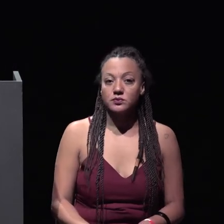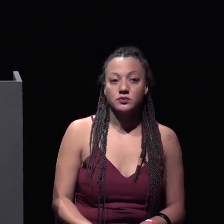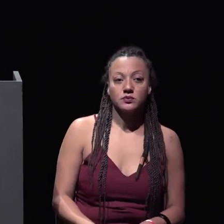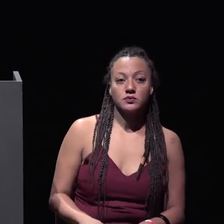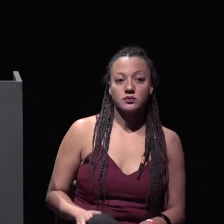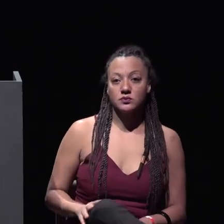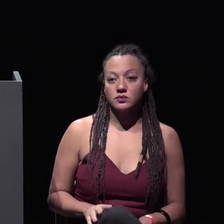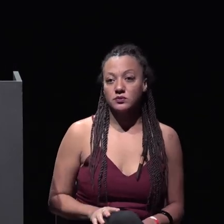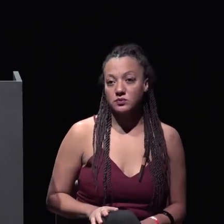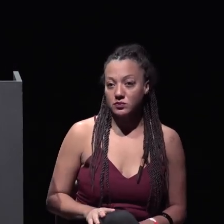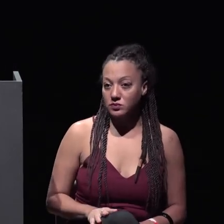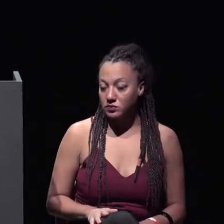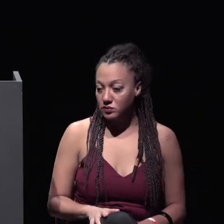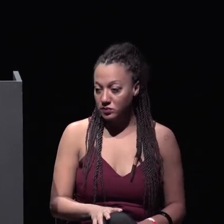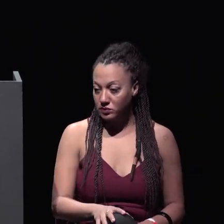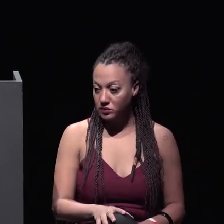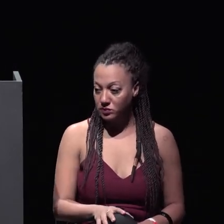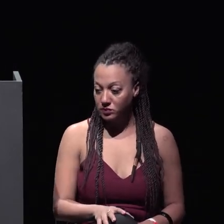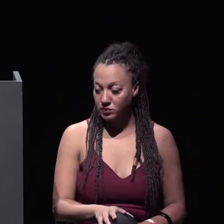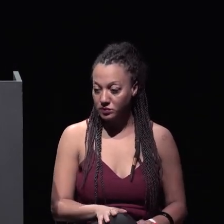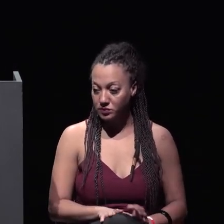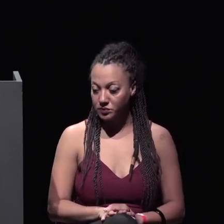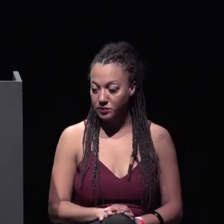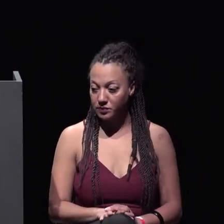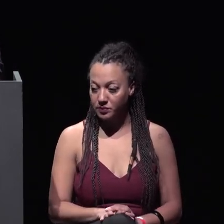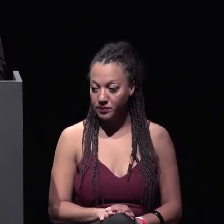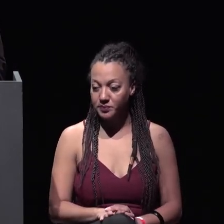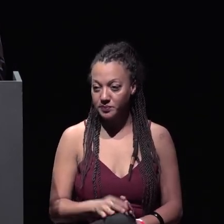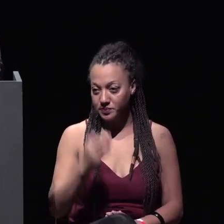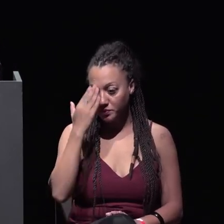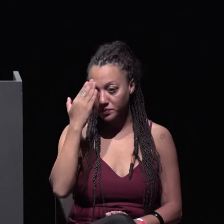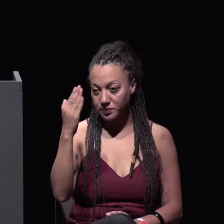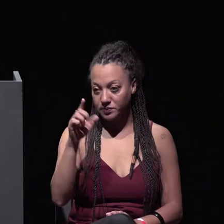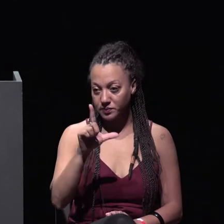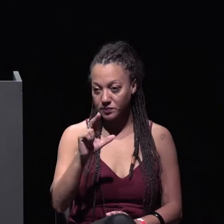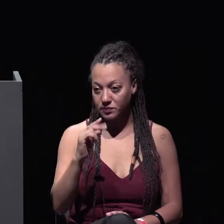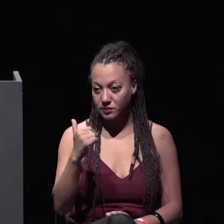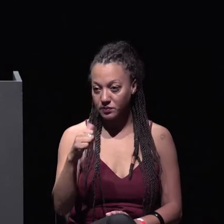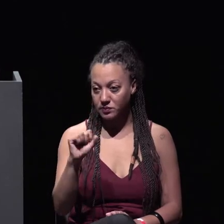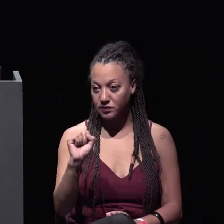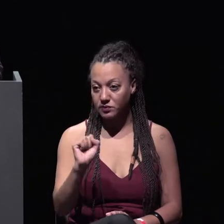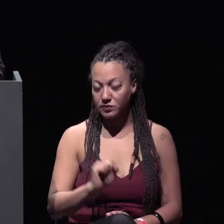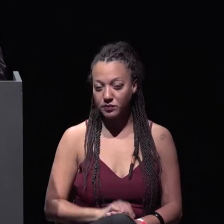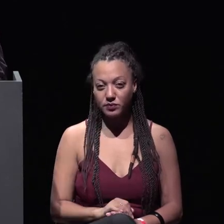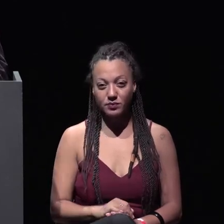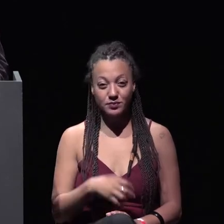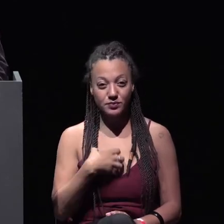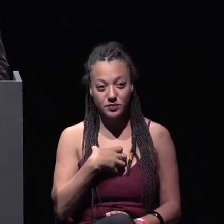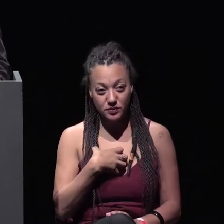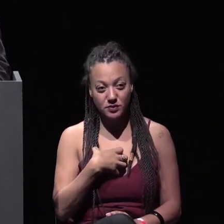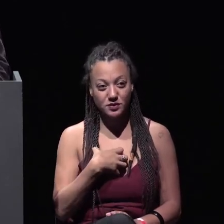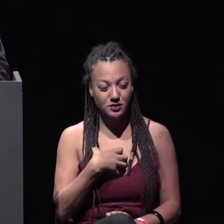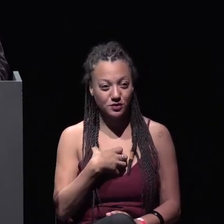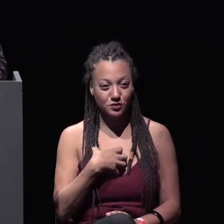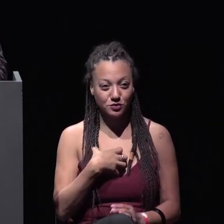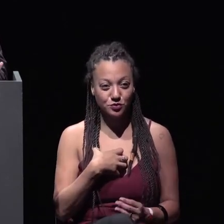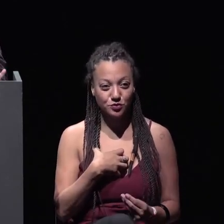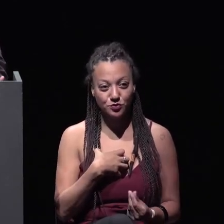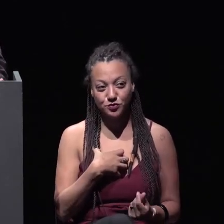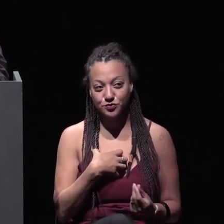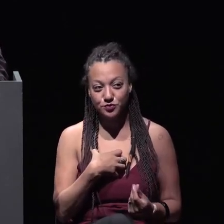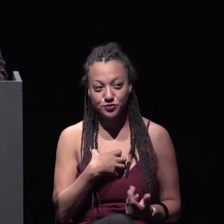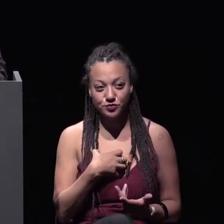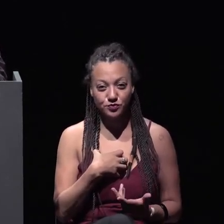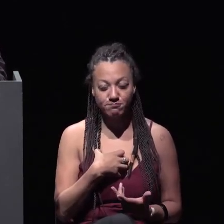o concelho de s obrigado nunca se bom é eu me sinto também uma situação bastante